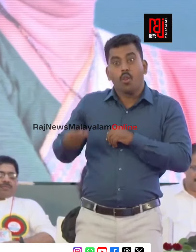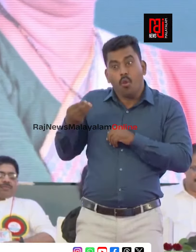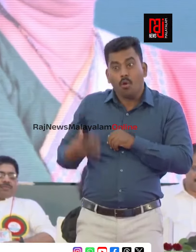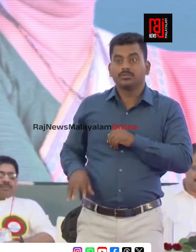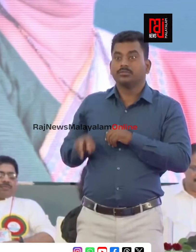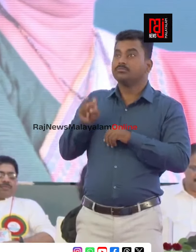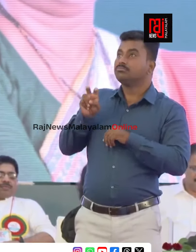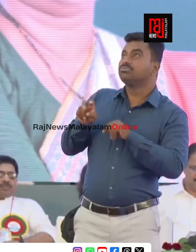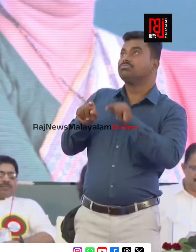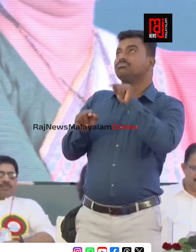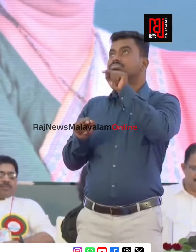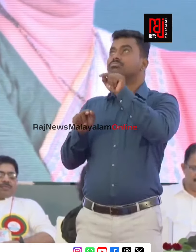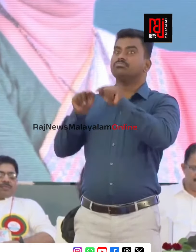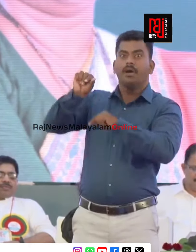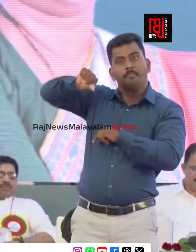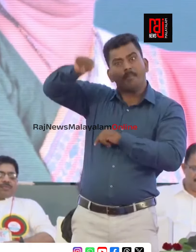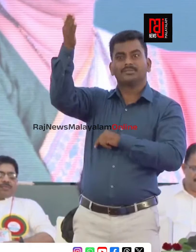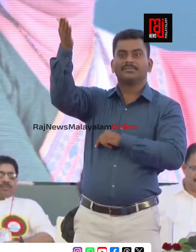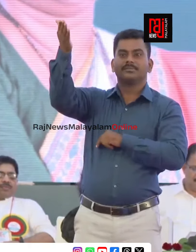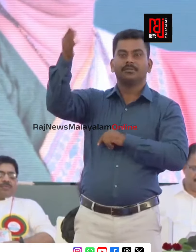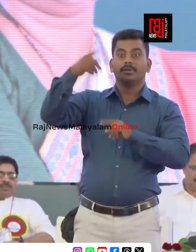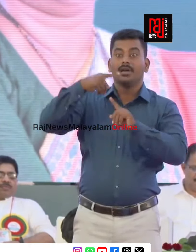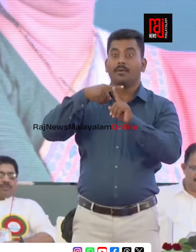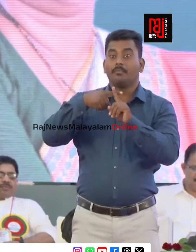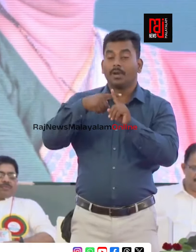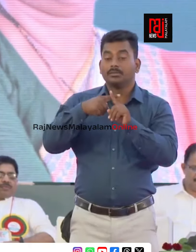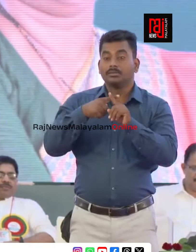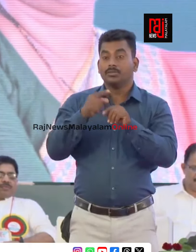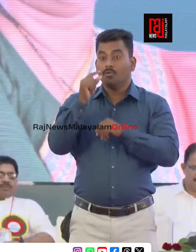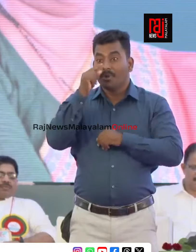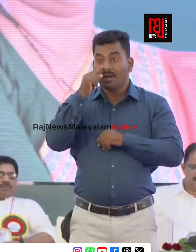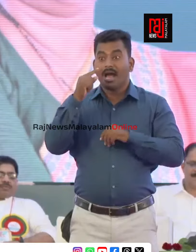1st സ്ഥാനം നേടിയ ഇറാ സിംഗാൾ